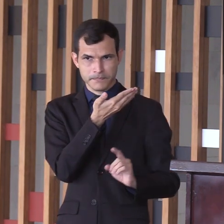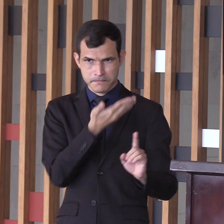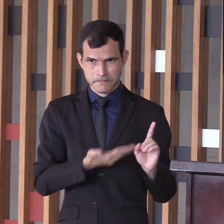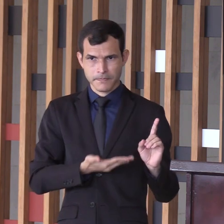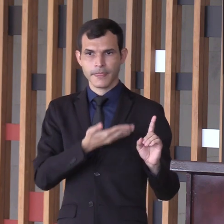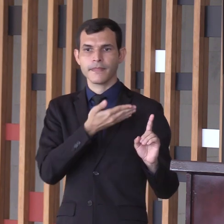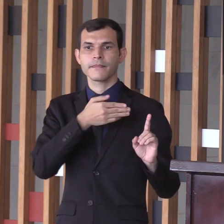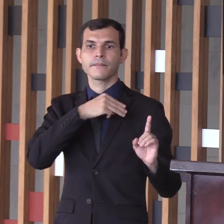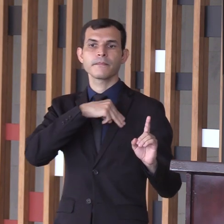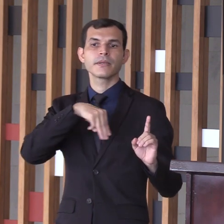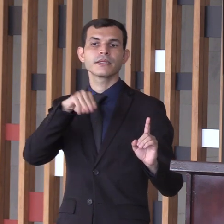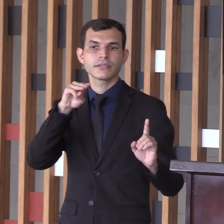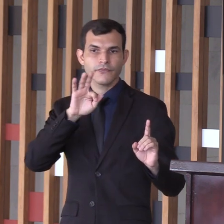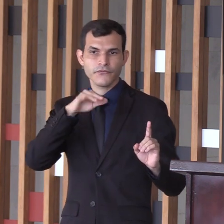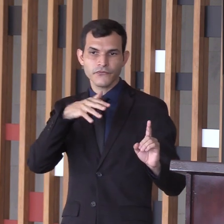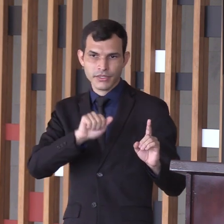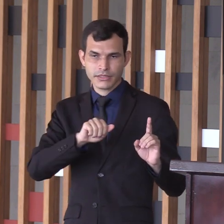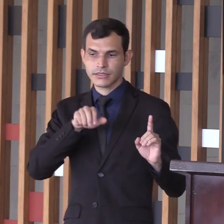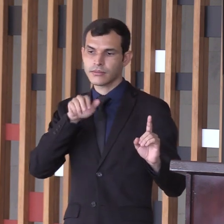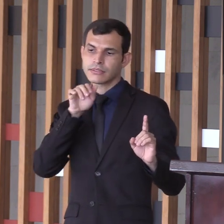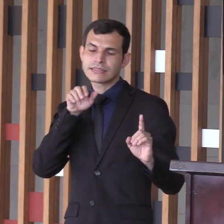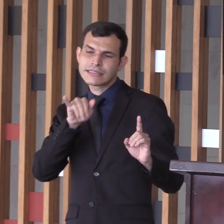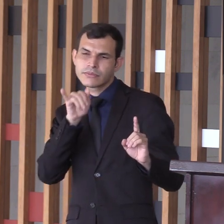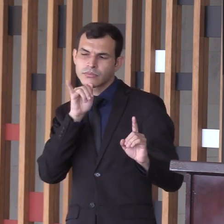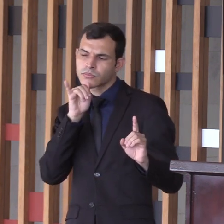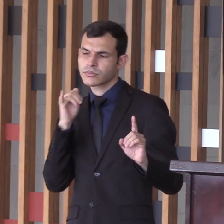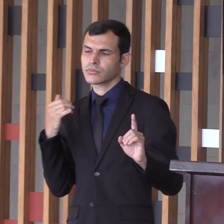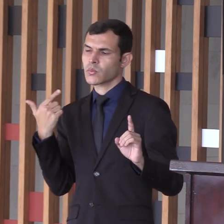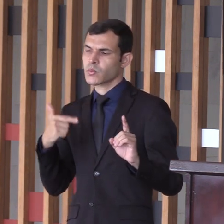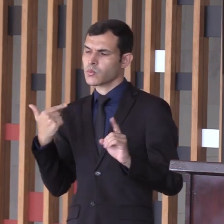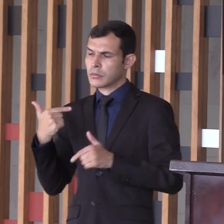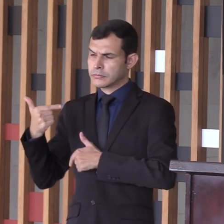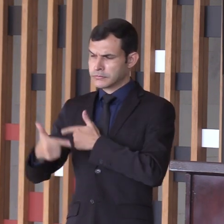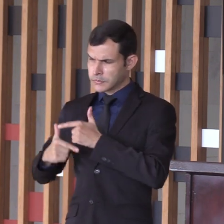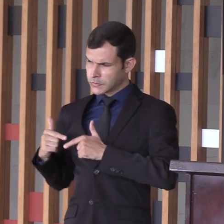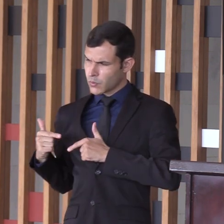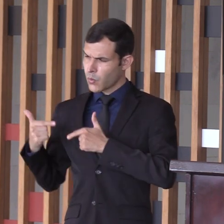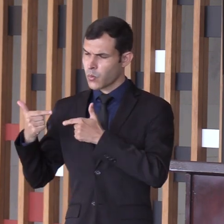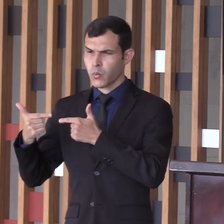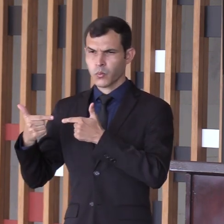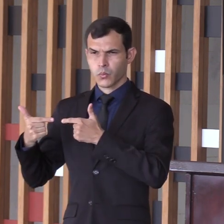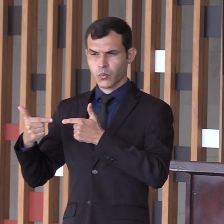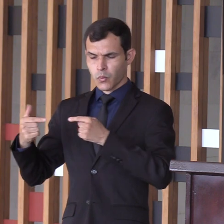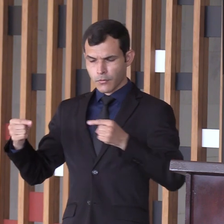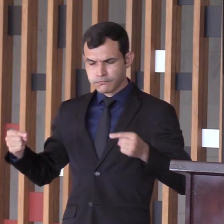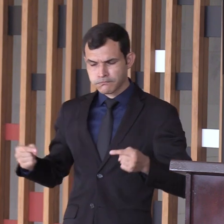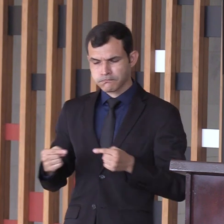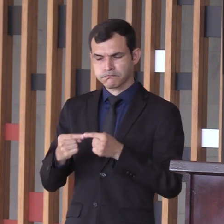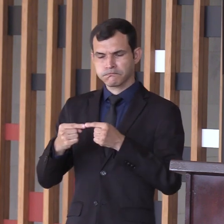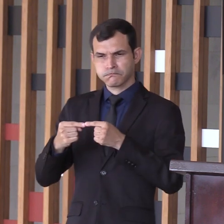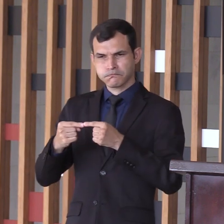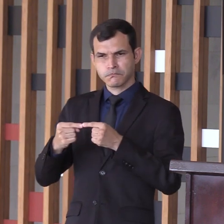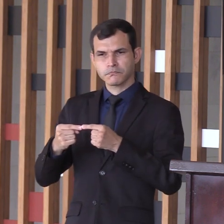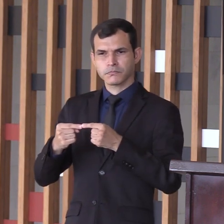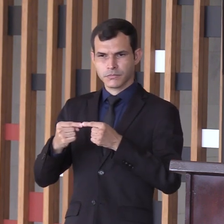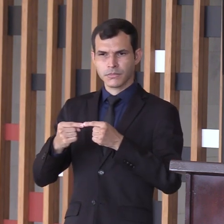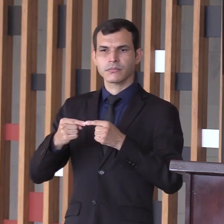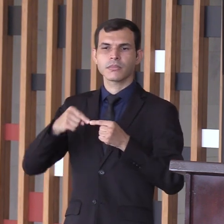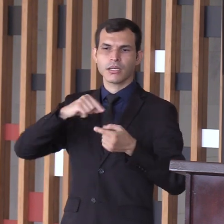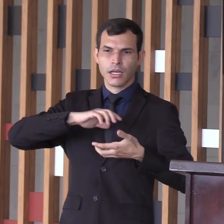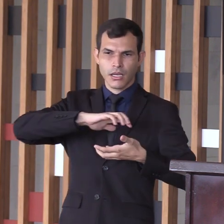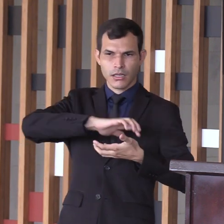estamos tendo, se não estivéssemos trabalhando de maneira muito afinada com o Itamaraty. O ministro